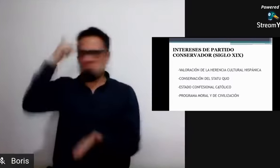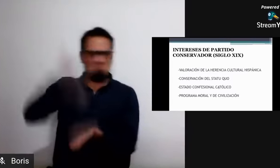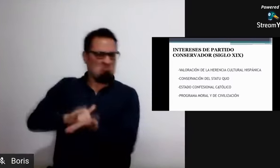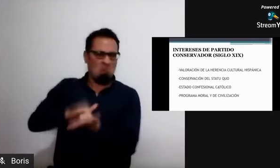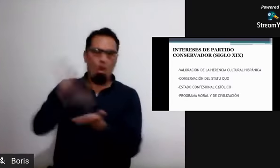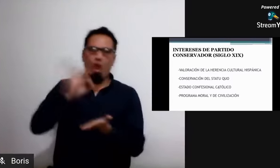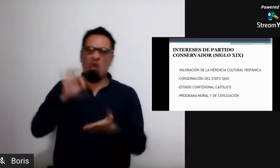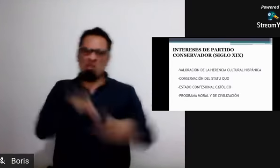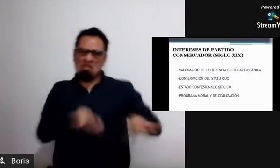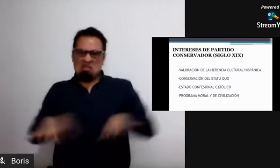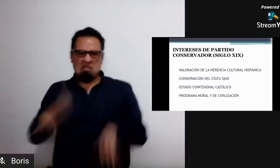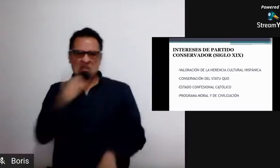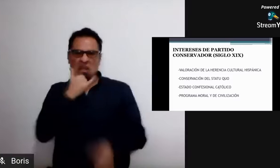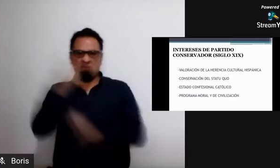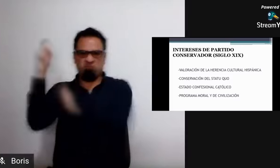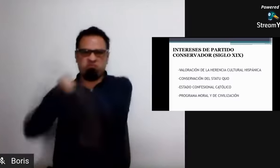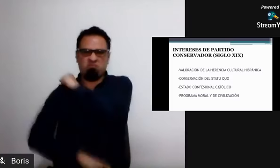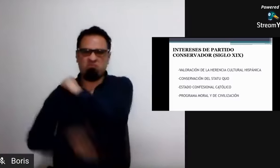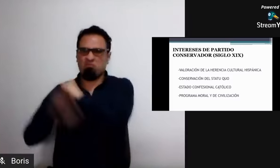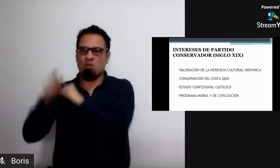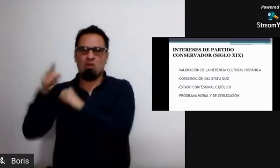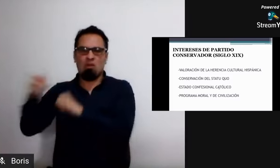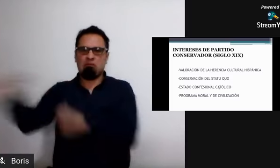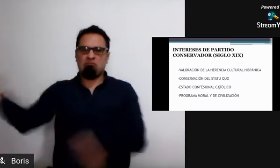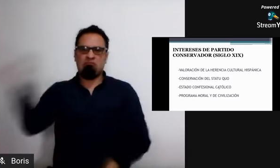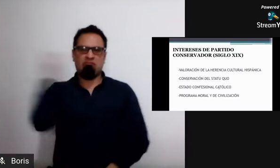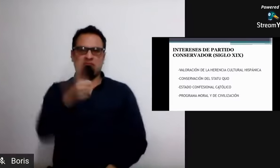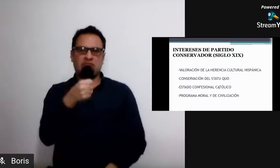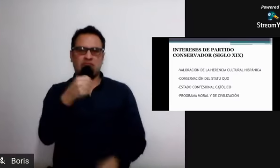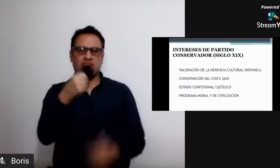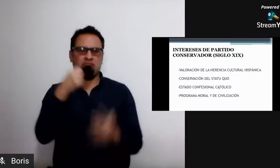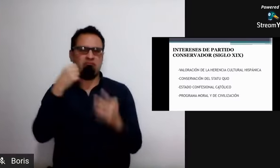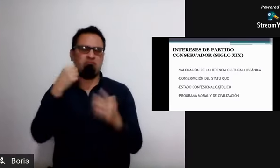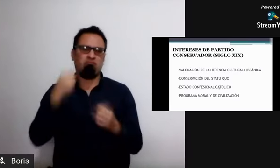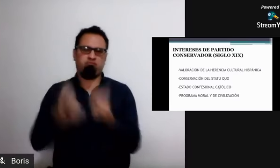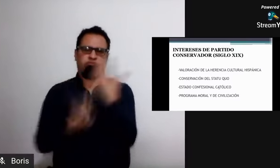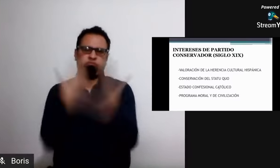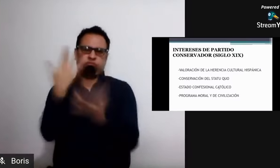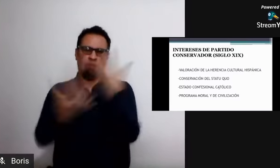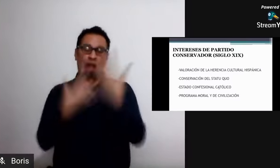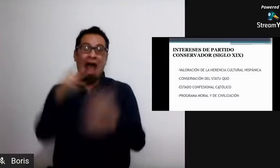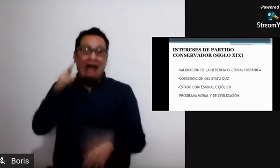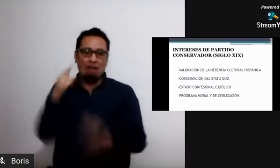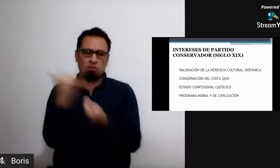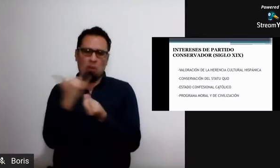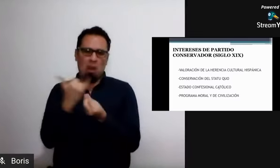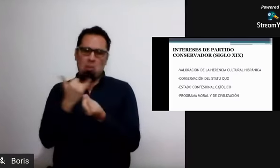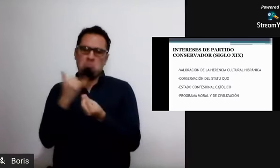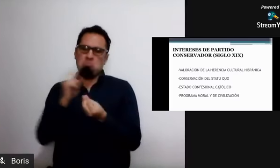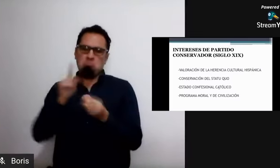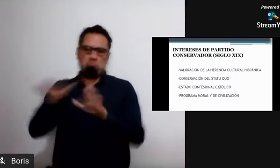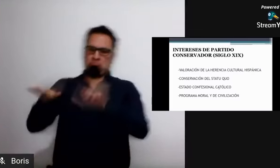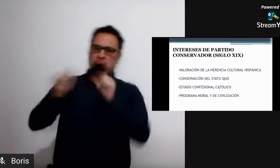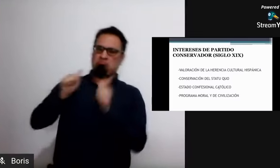También hablaban acerca del programa moral y de civilización, porque establecían que era